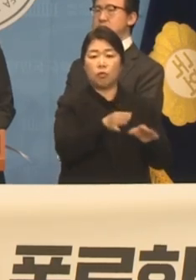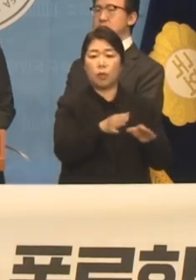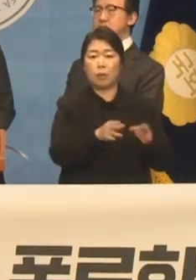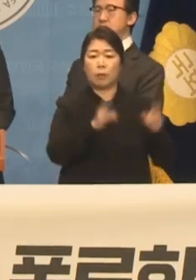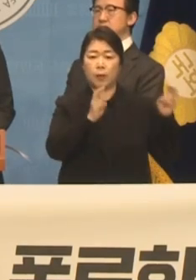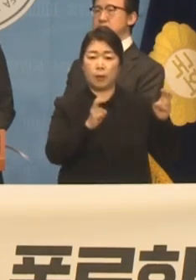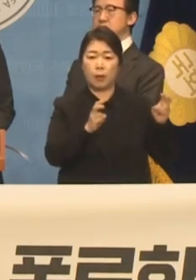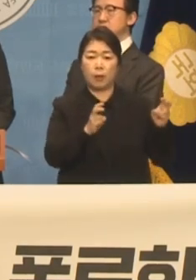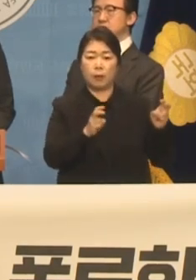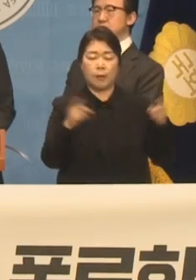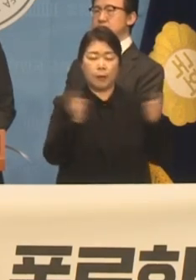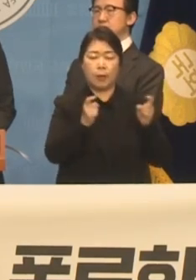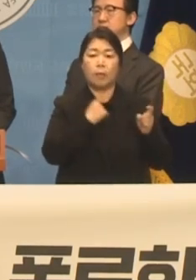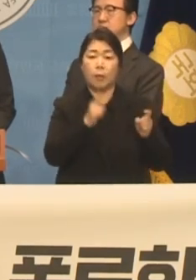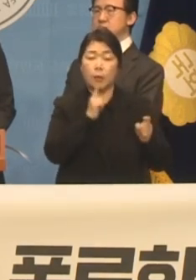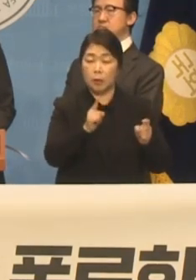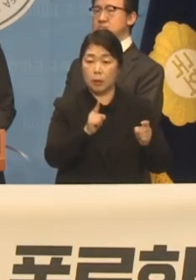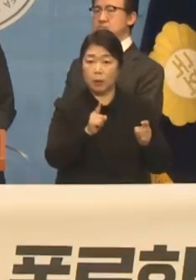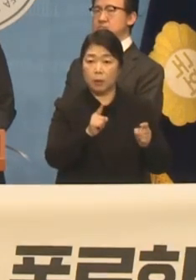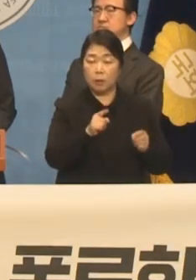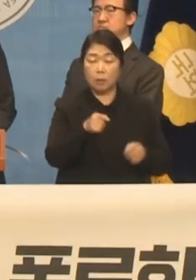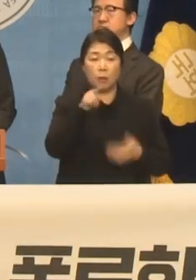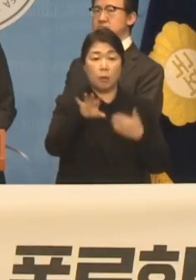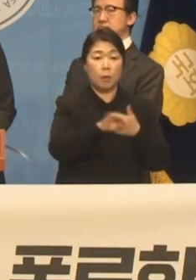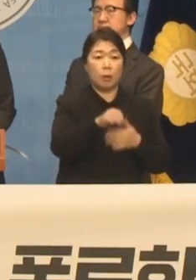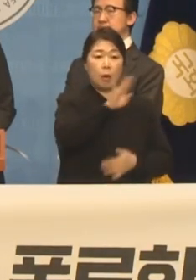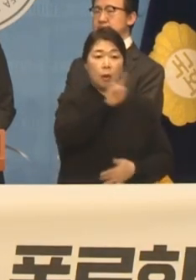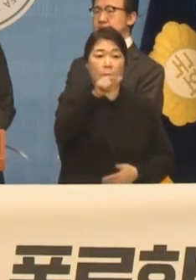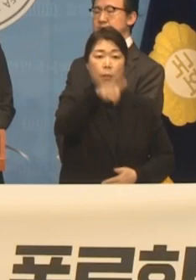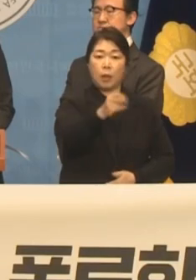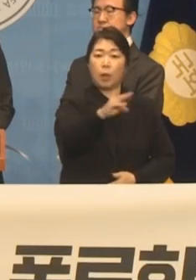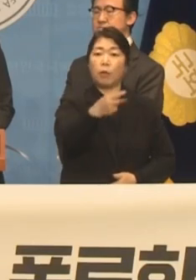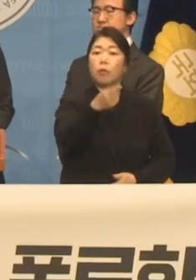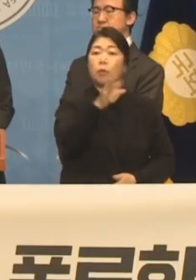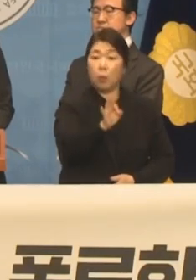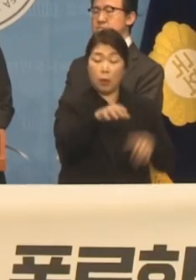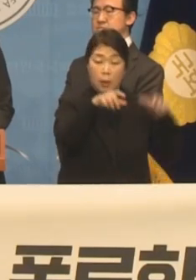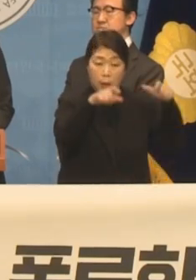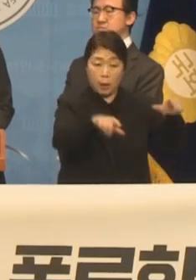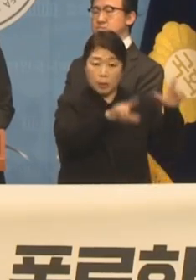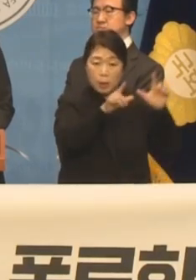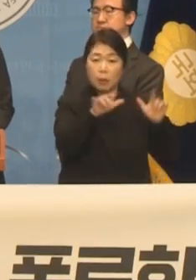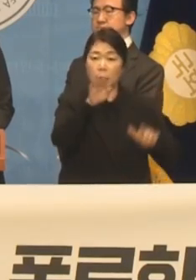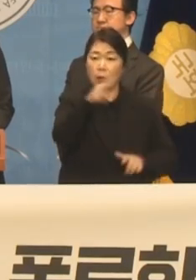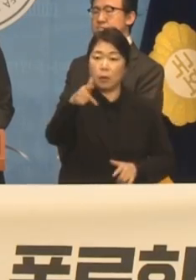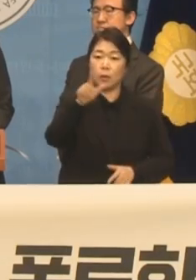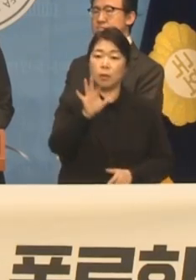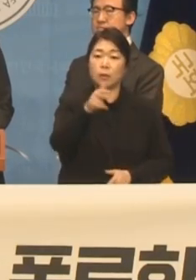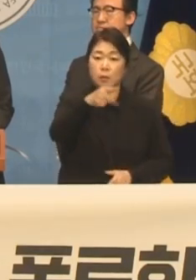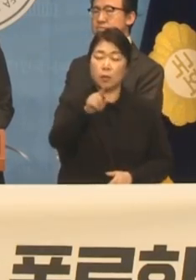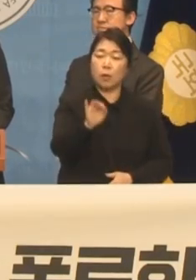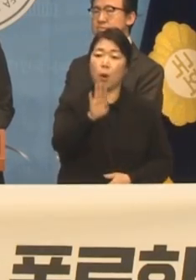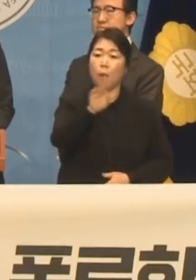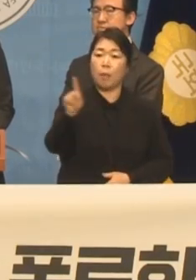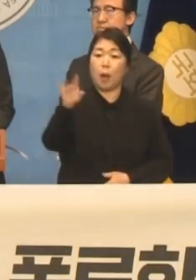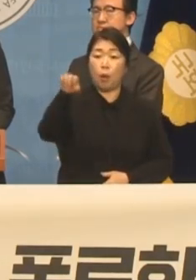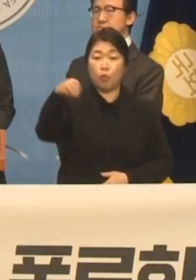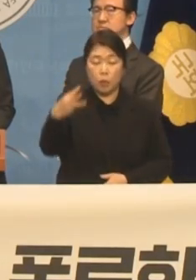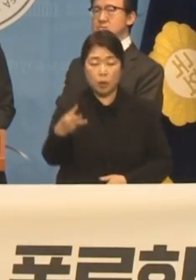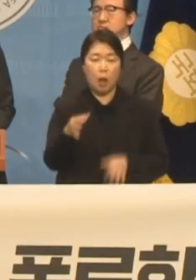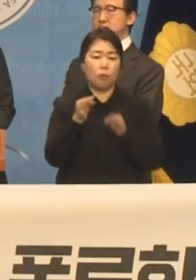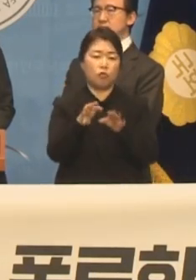정바울 씨야 말로 부동산 투기 업자입니다 그리고이 사업은 애초에